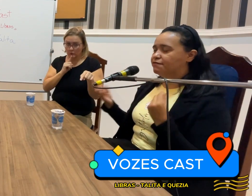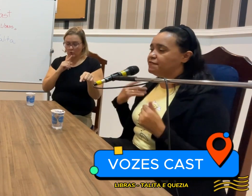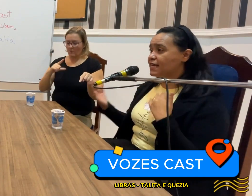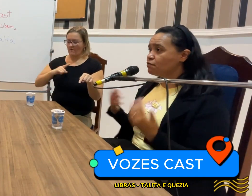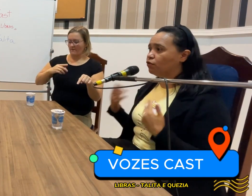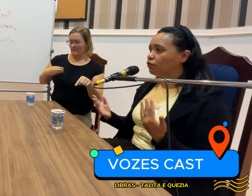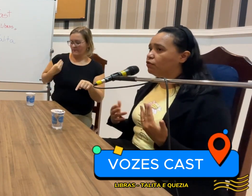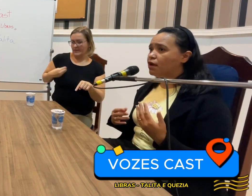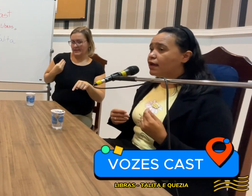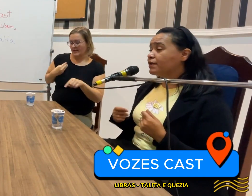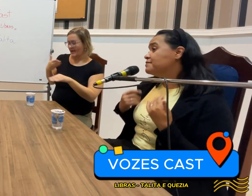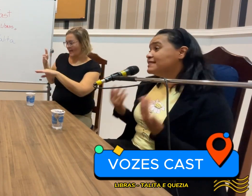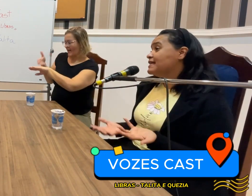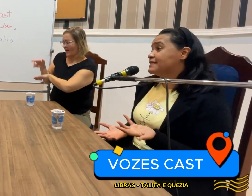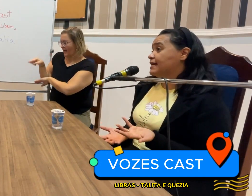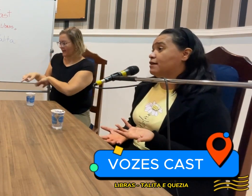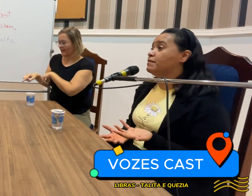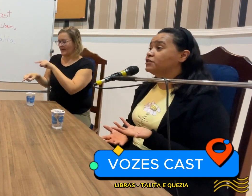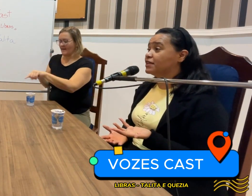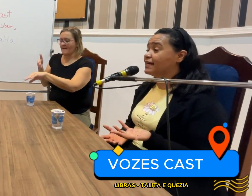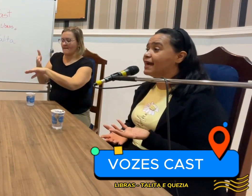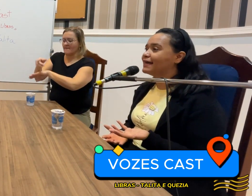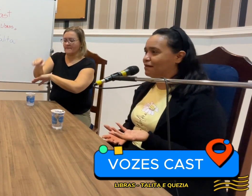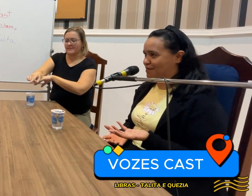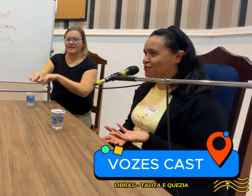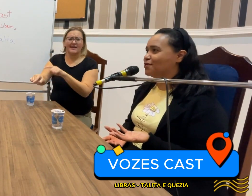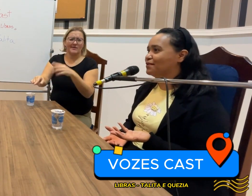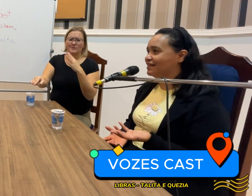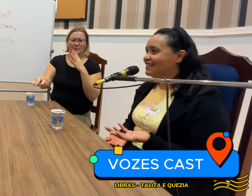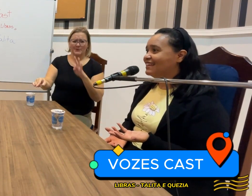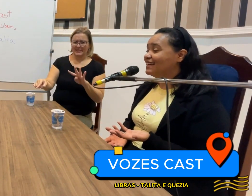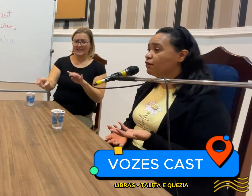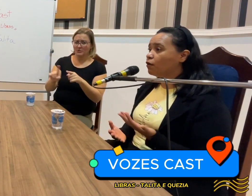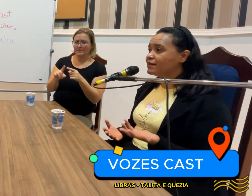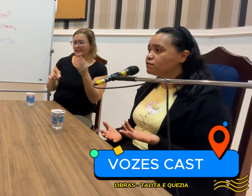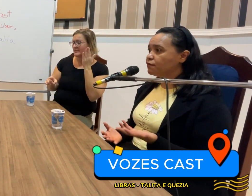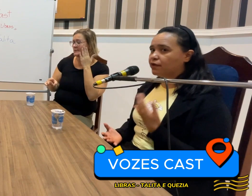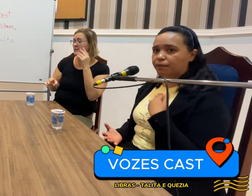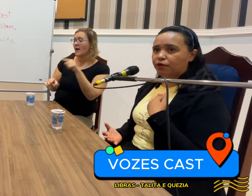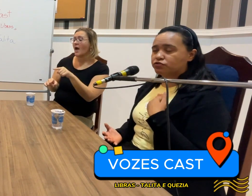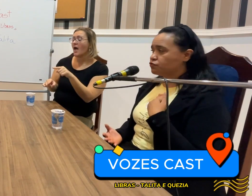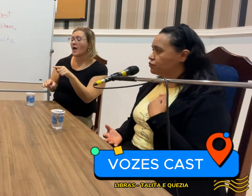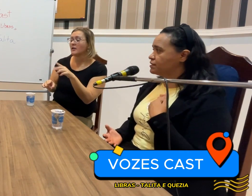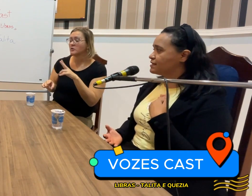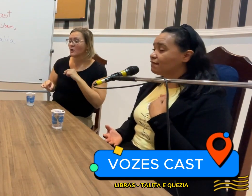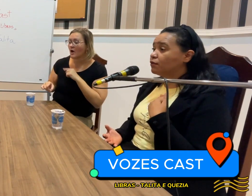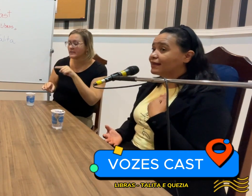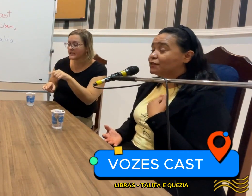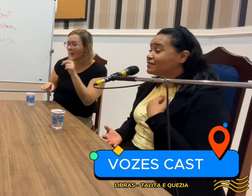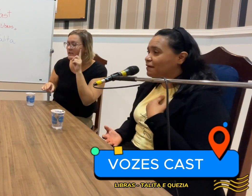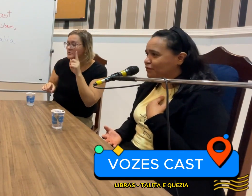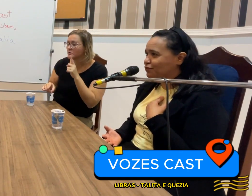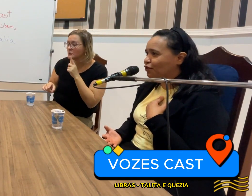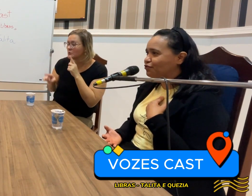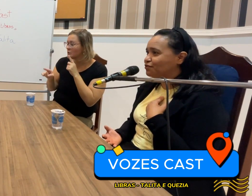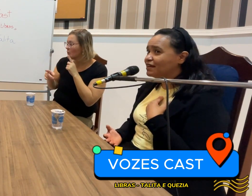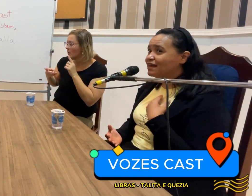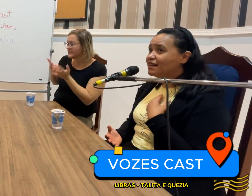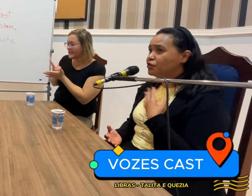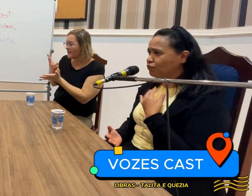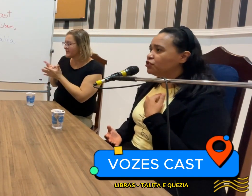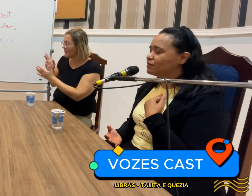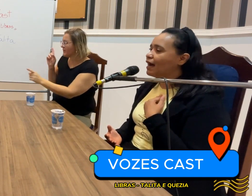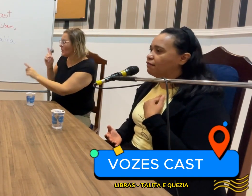tenho esse vínculo, eu nem sei realmente quem é aquela pessoa. Uau. E aí eu começo a ver e falar, poxa, os surdos estavam aqui o tempo